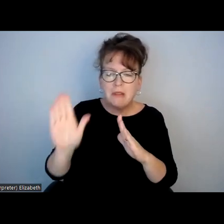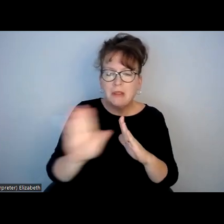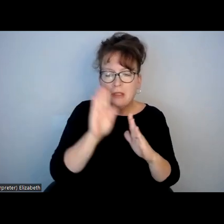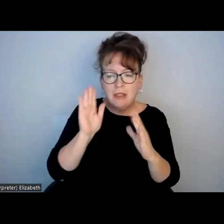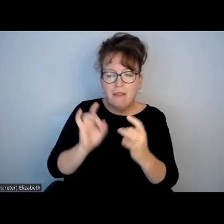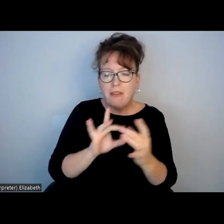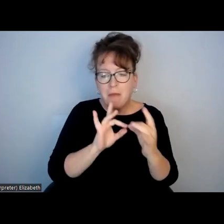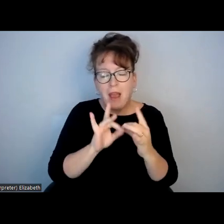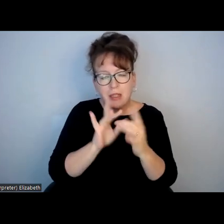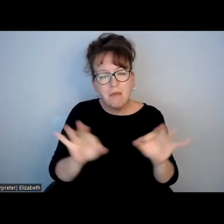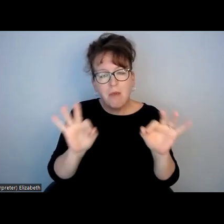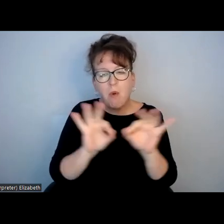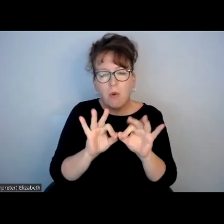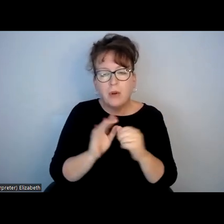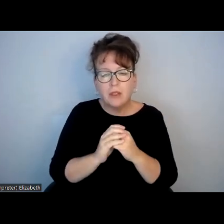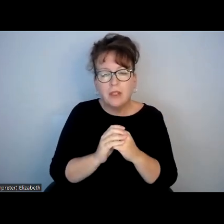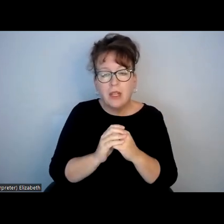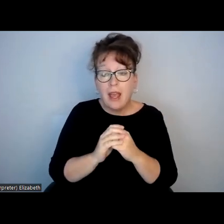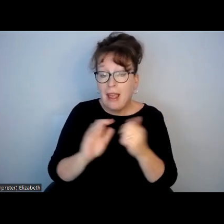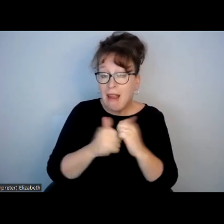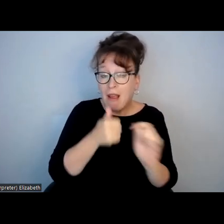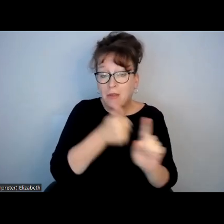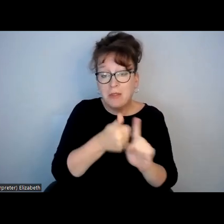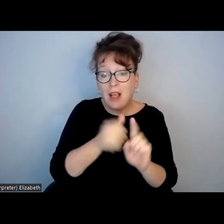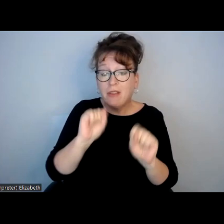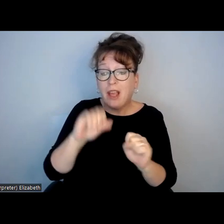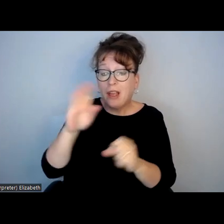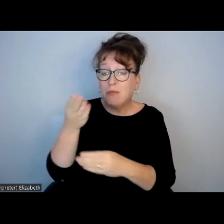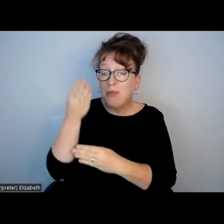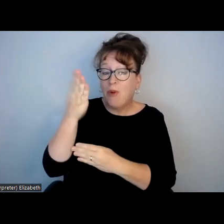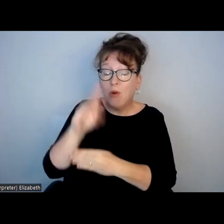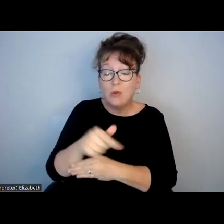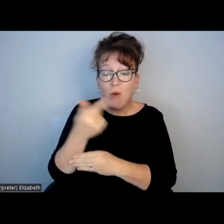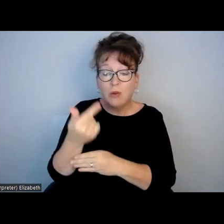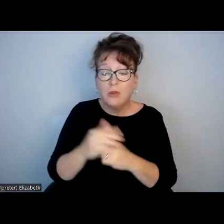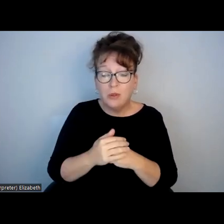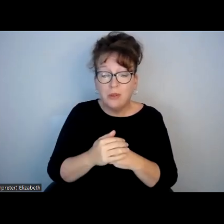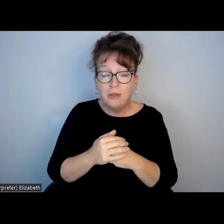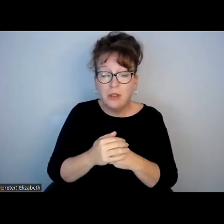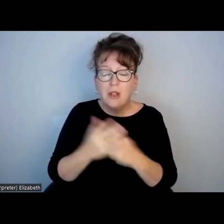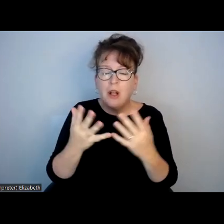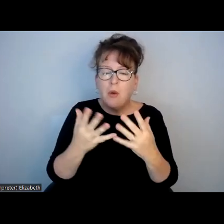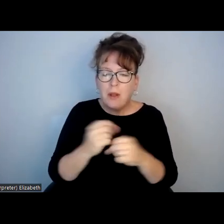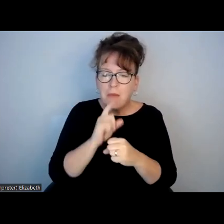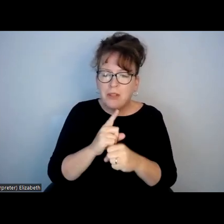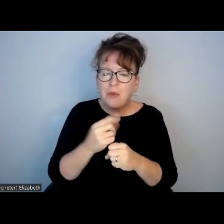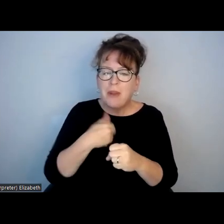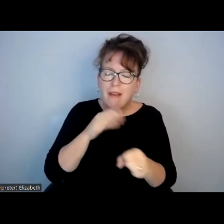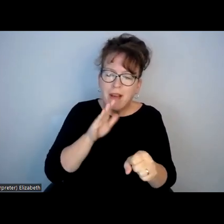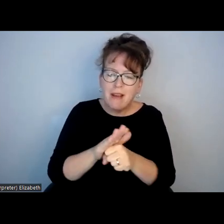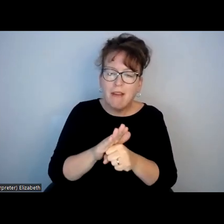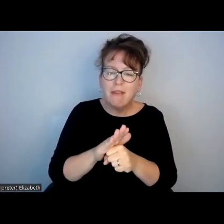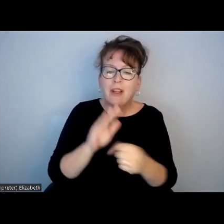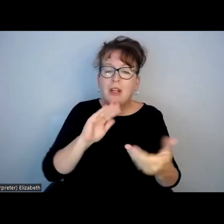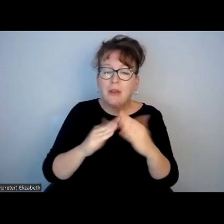alto impacto en las comunidades que ellos puedan eh proponer eh proponer